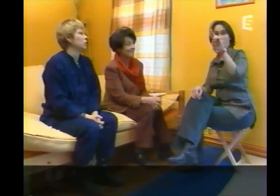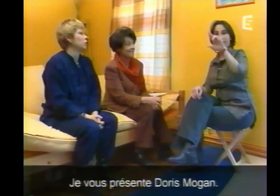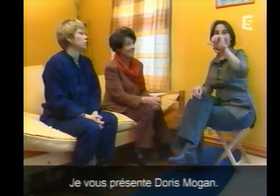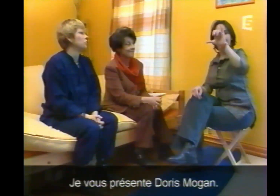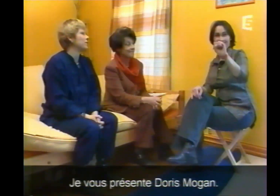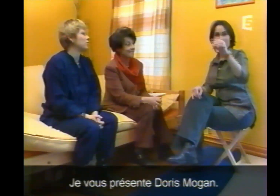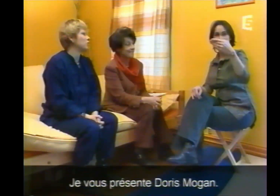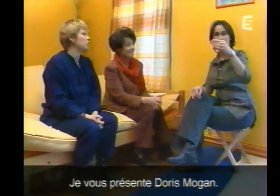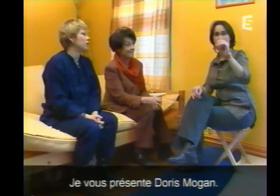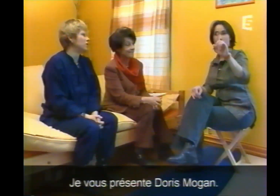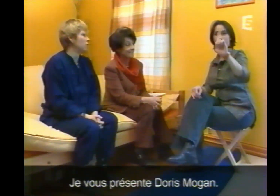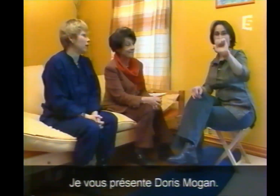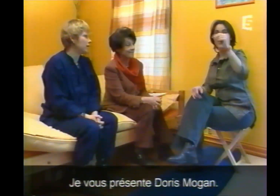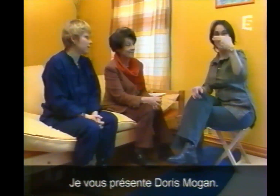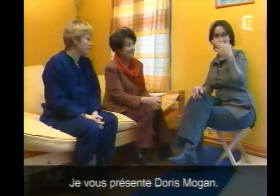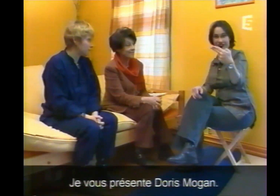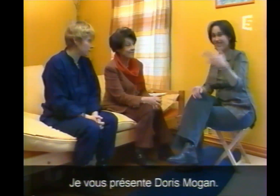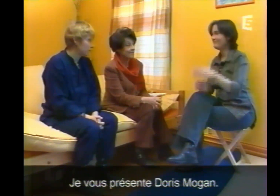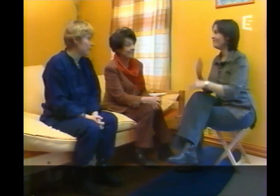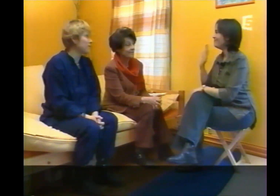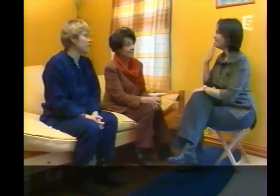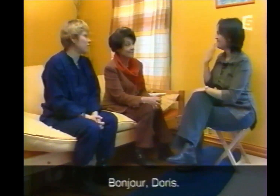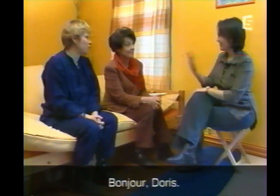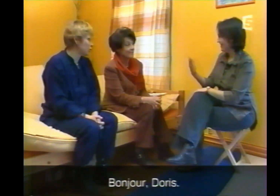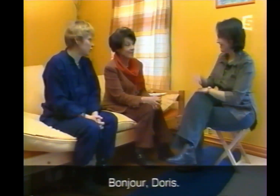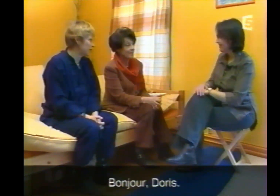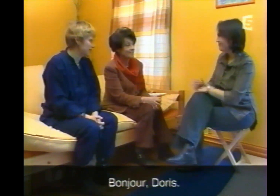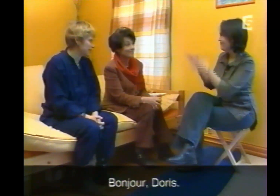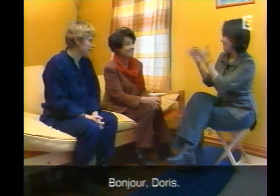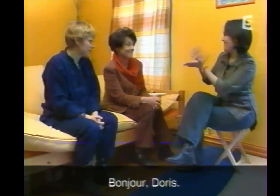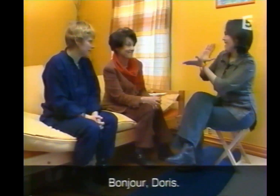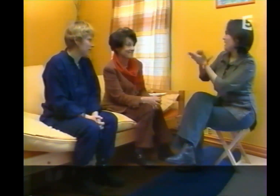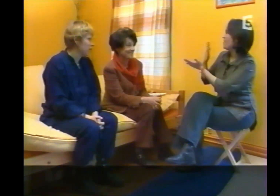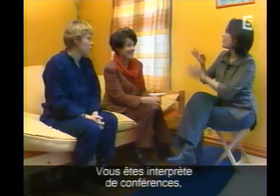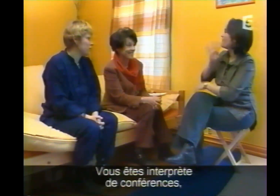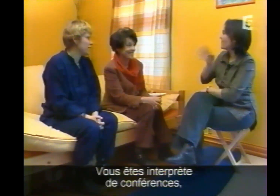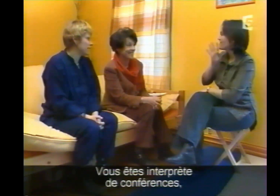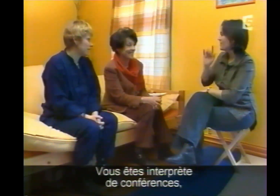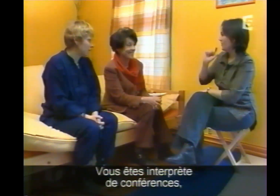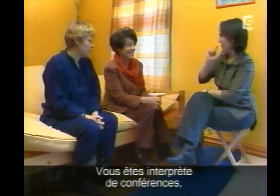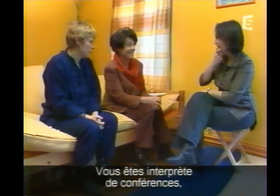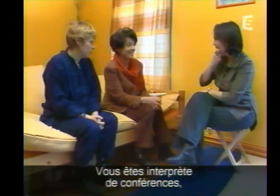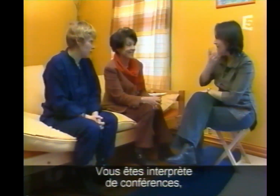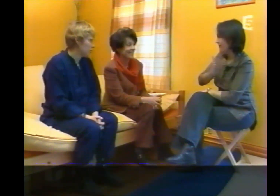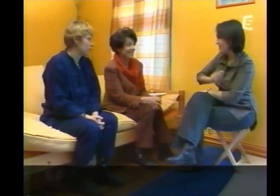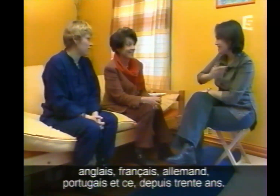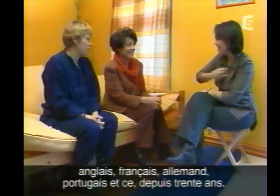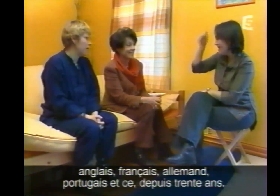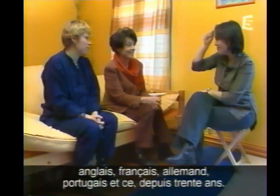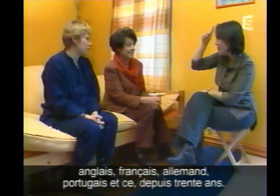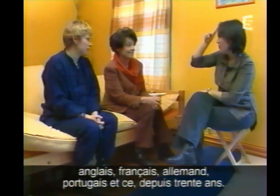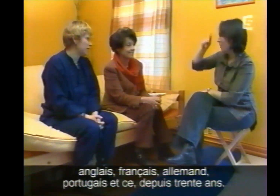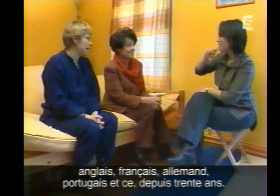Je vous présente Doris Mougan. Bonjour Doris. Vous êtes interprète de conférences anglais, français,